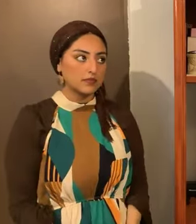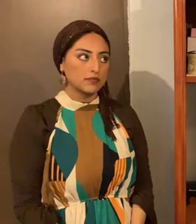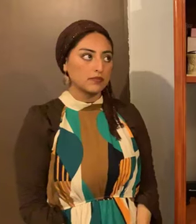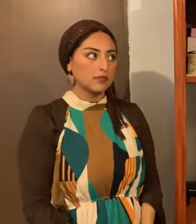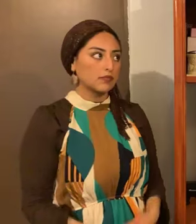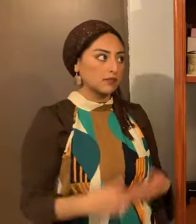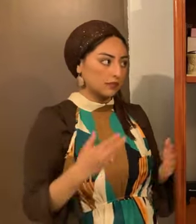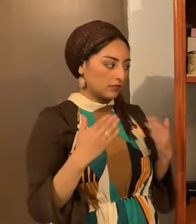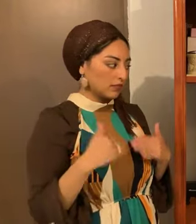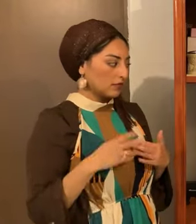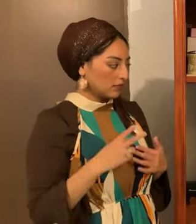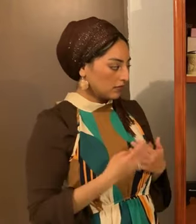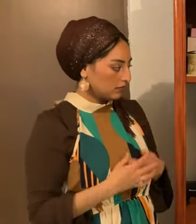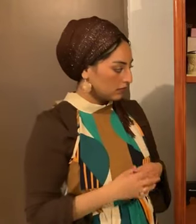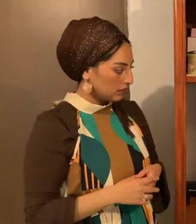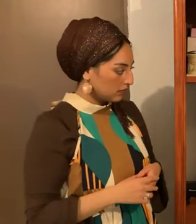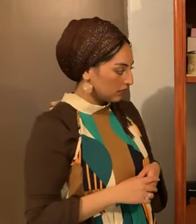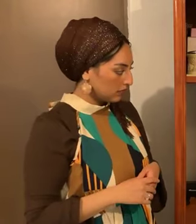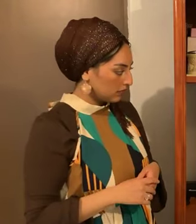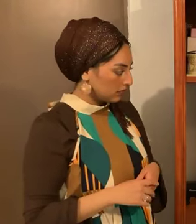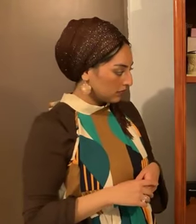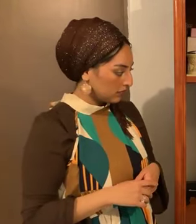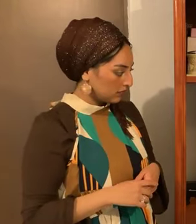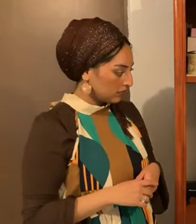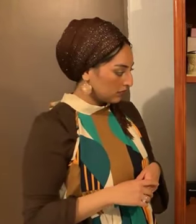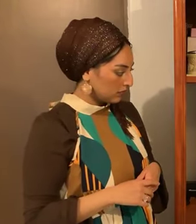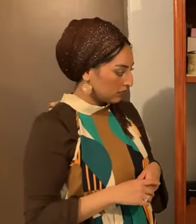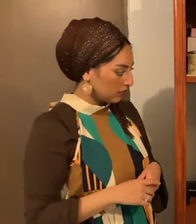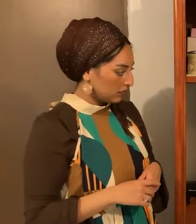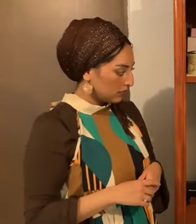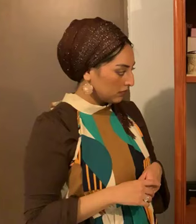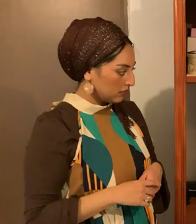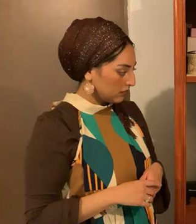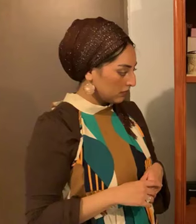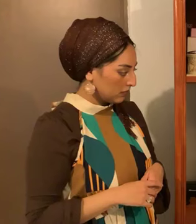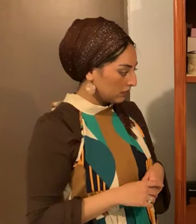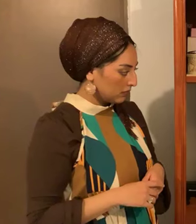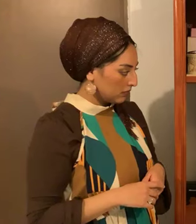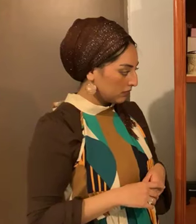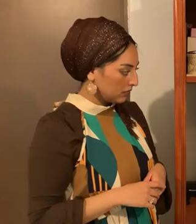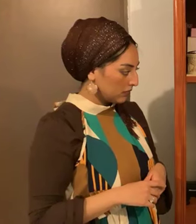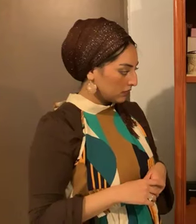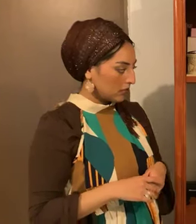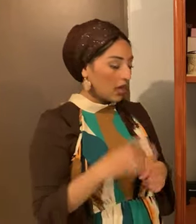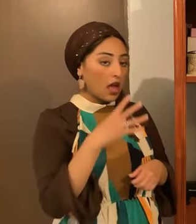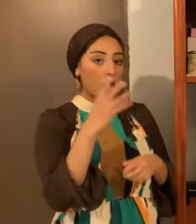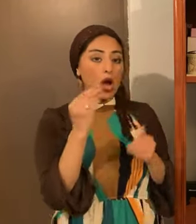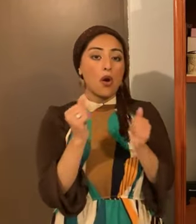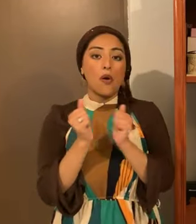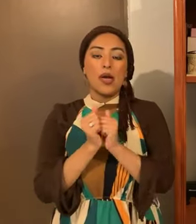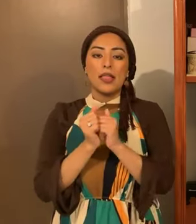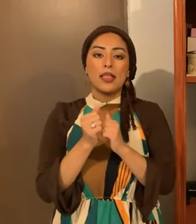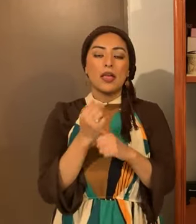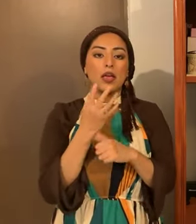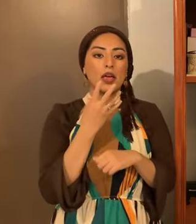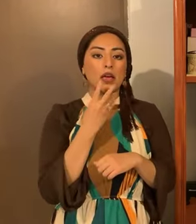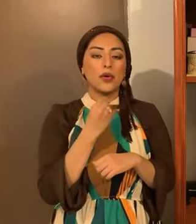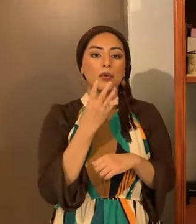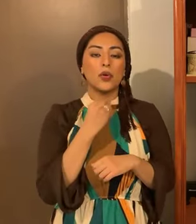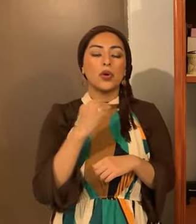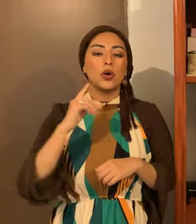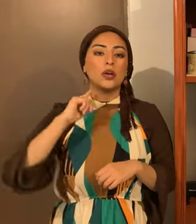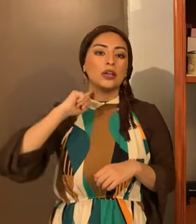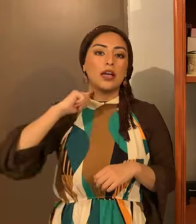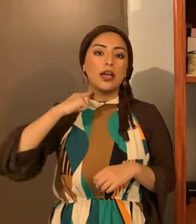otra característica, por supuesto, son entonar con acentos hebreos, ¿no? Ese tipo